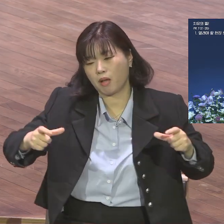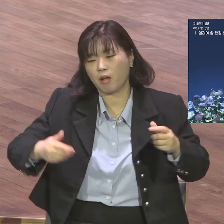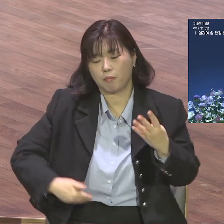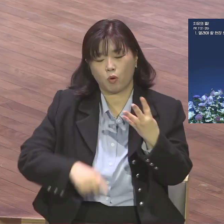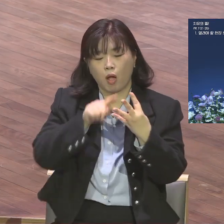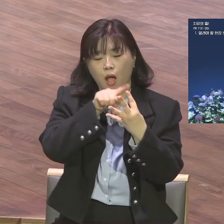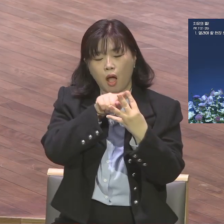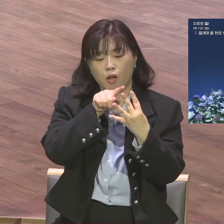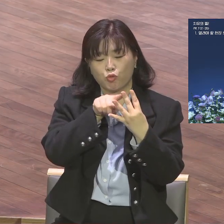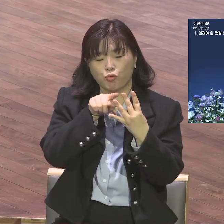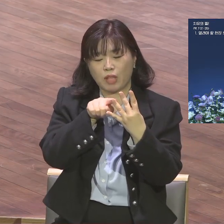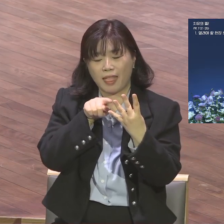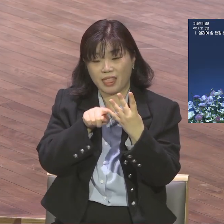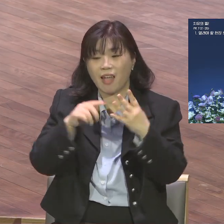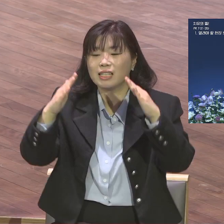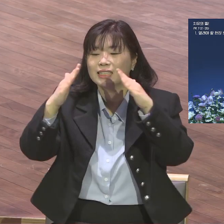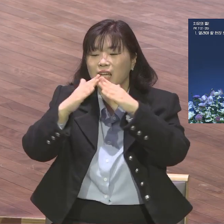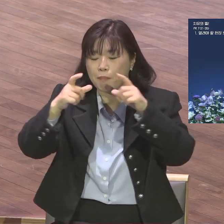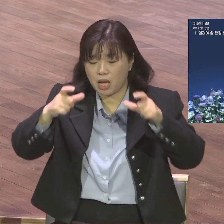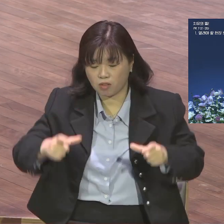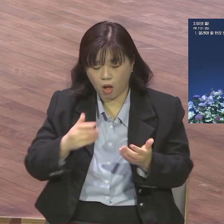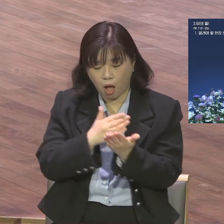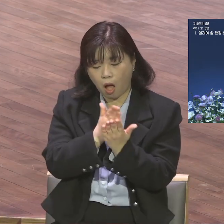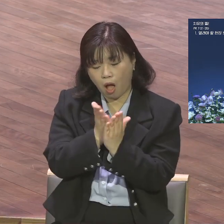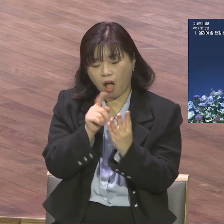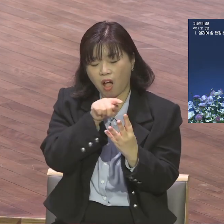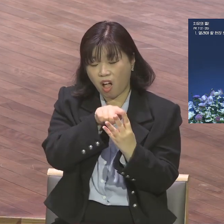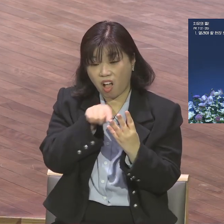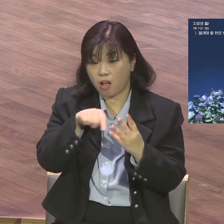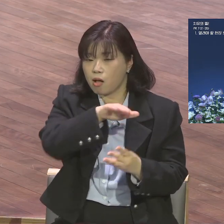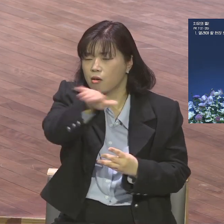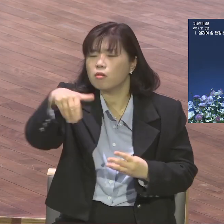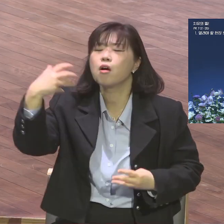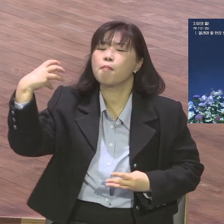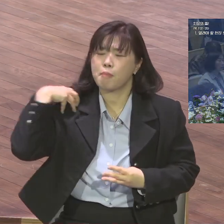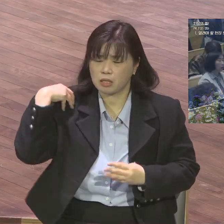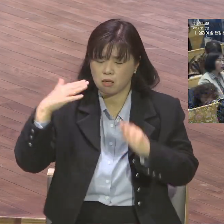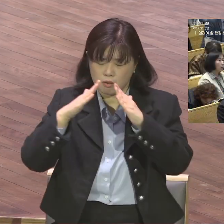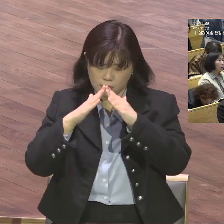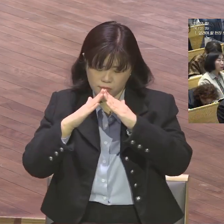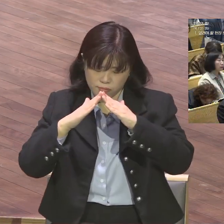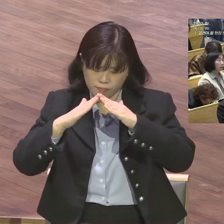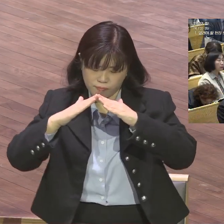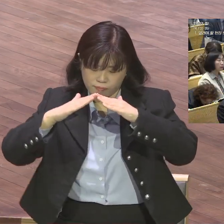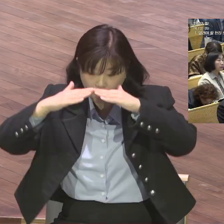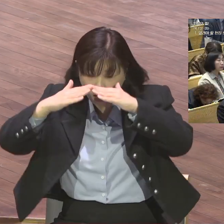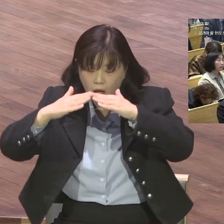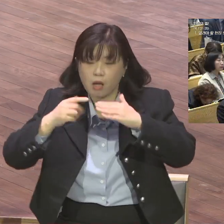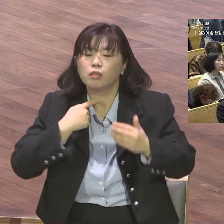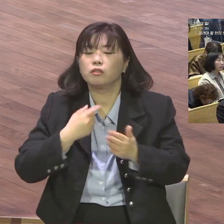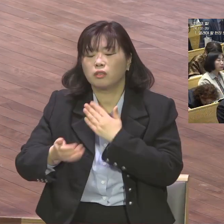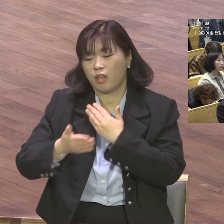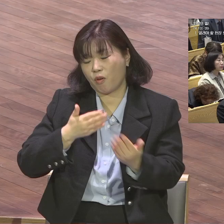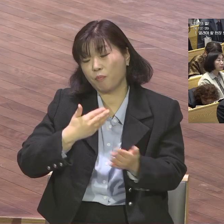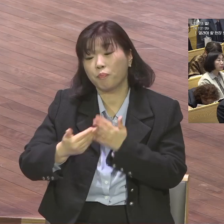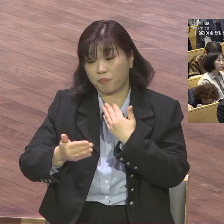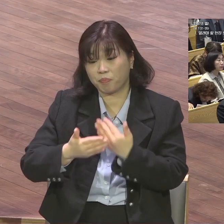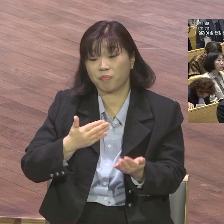받으셨어요. 이 시대적 응답 속으로 여러분 사실적으로 들어가 누리시길 바랍니다.